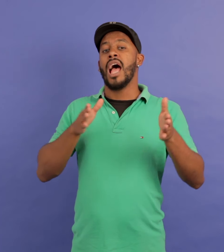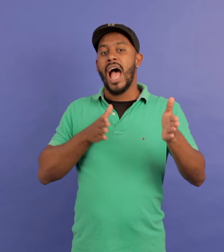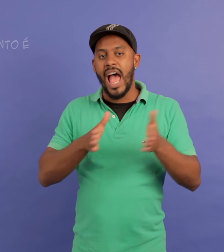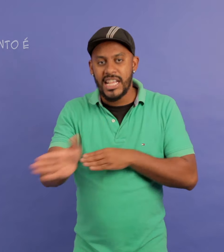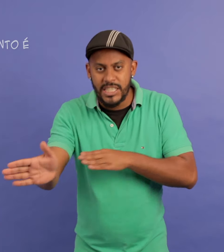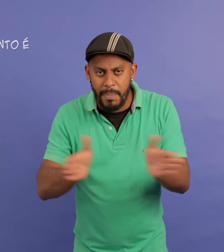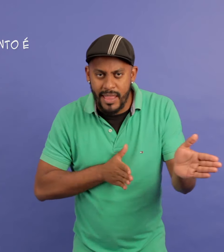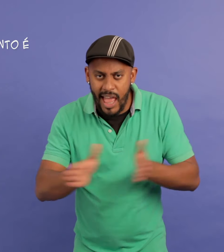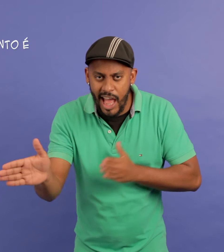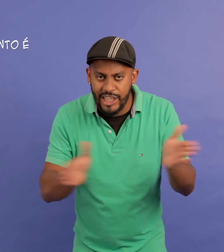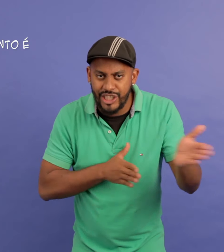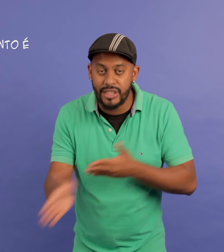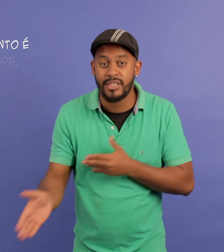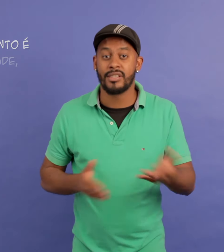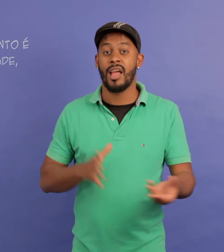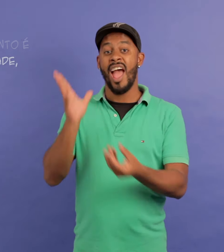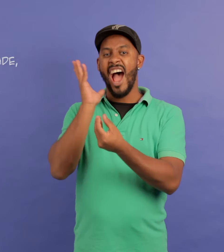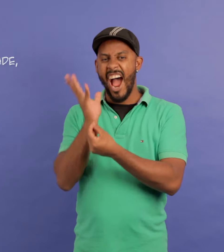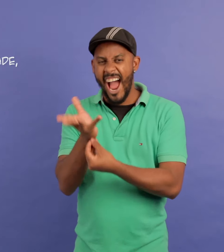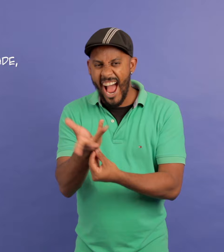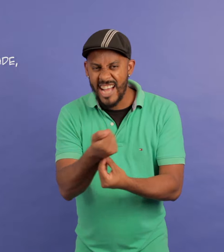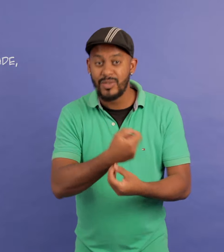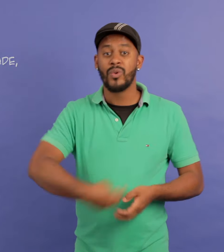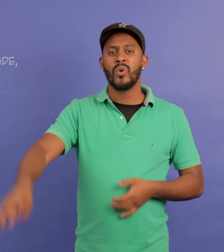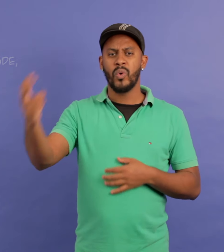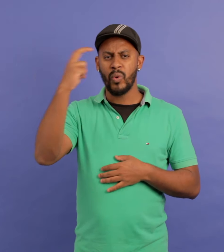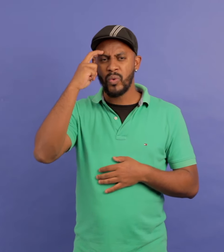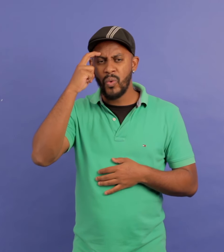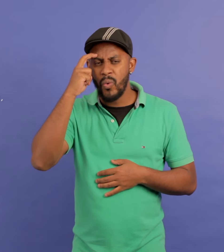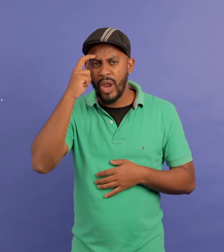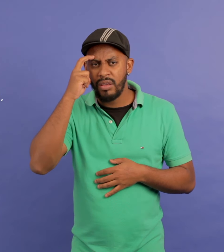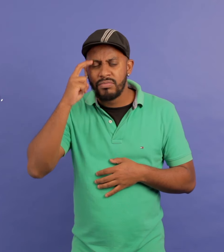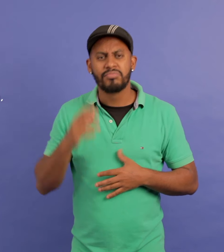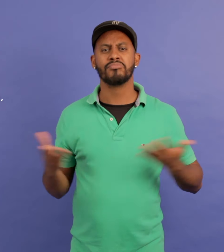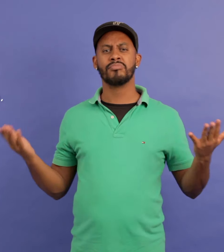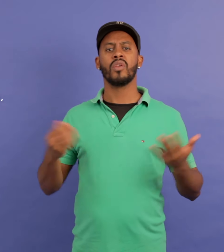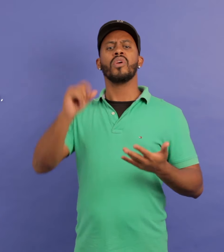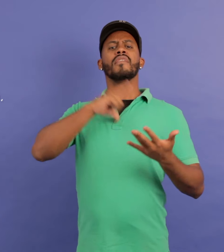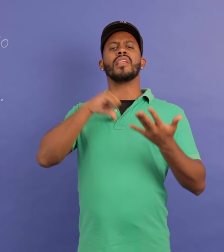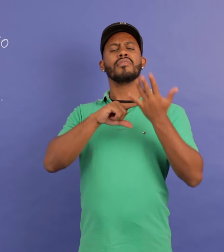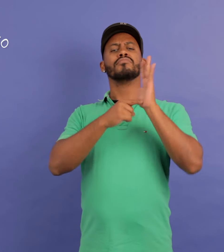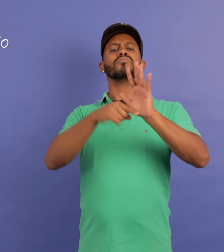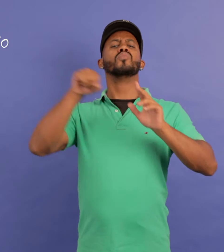O tema do evento é acessibilidade, arte e cultura. A programação